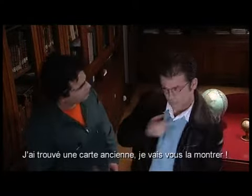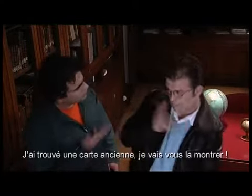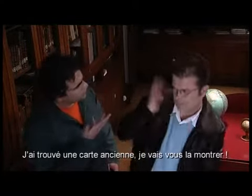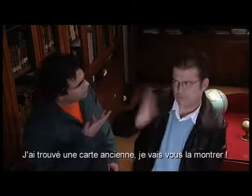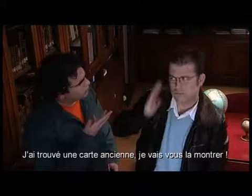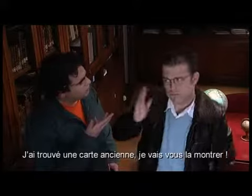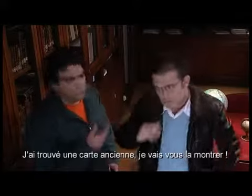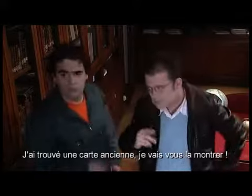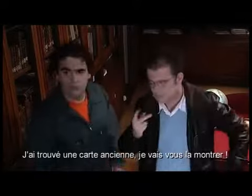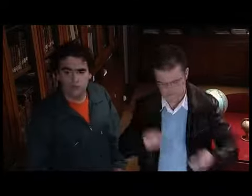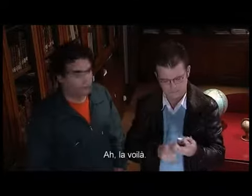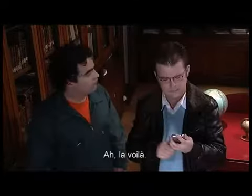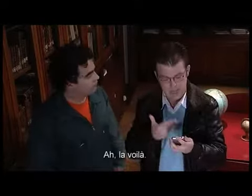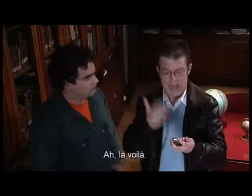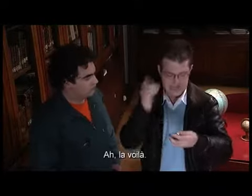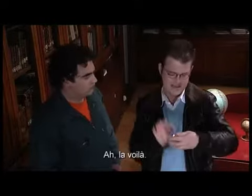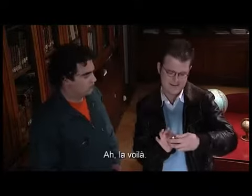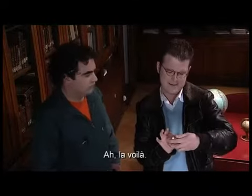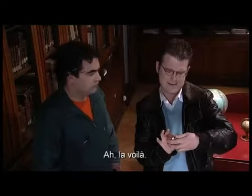montrer. Ah, la voilà.